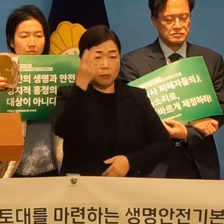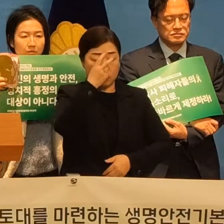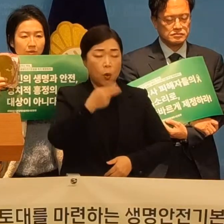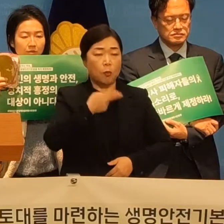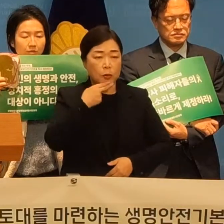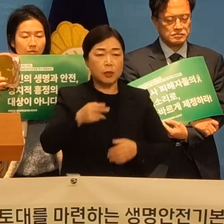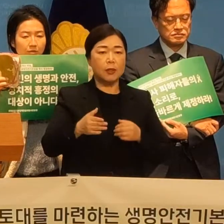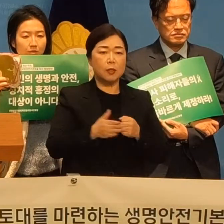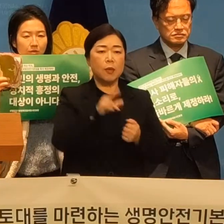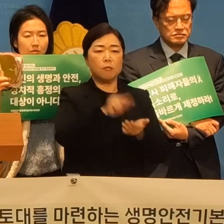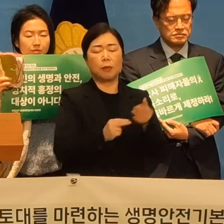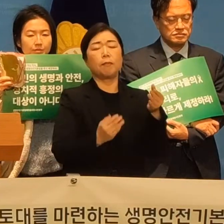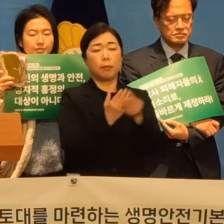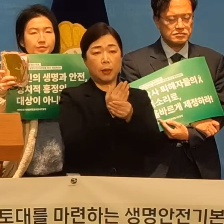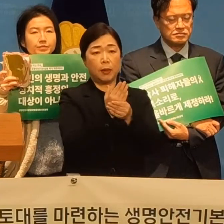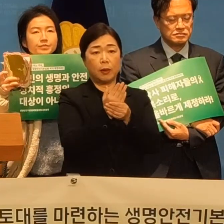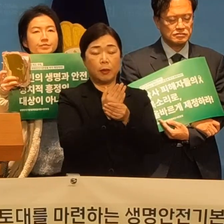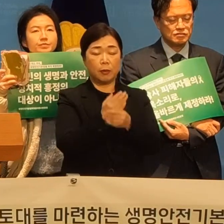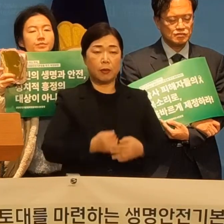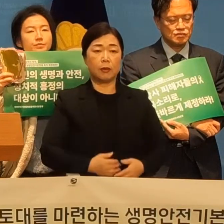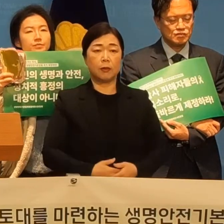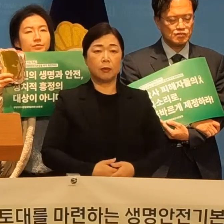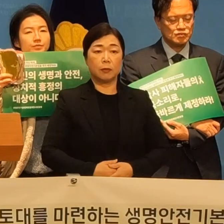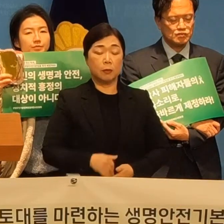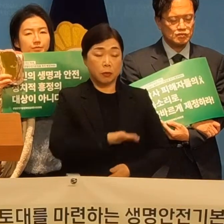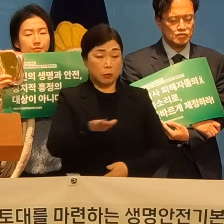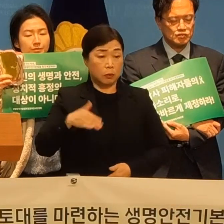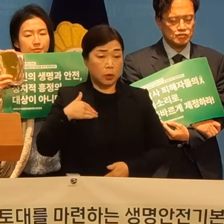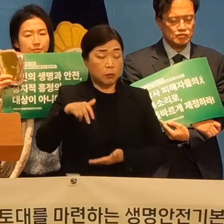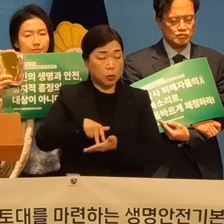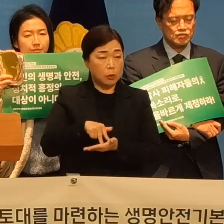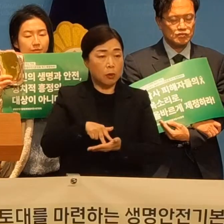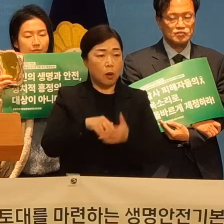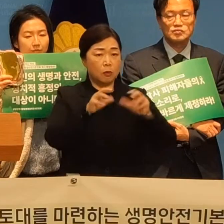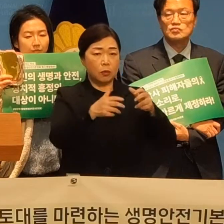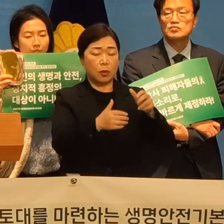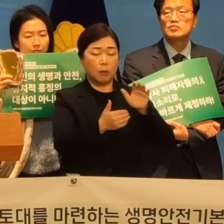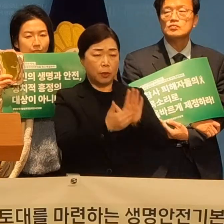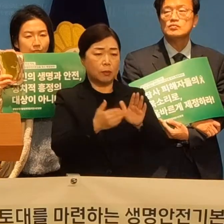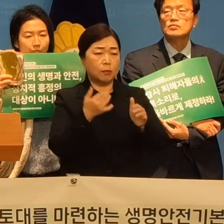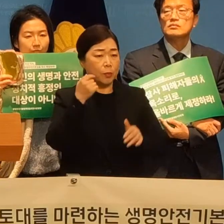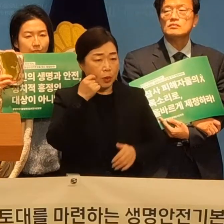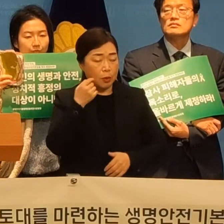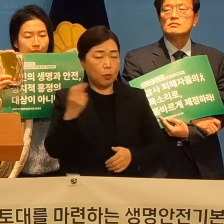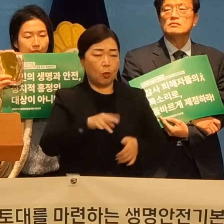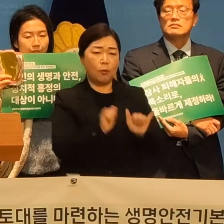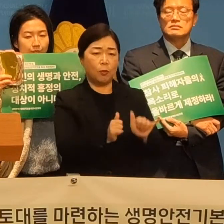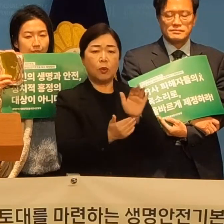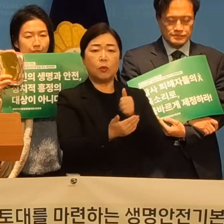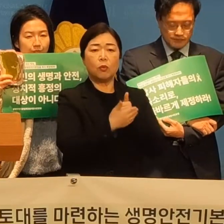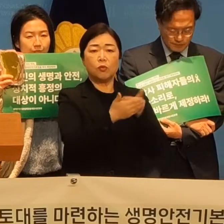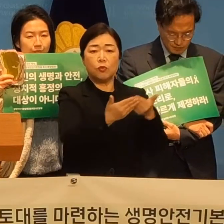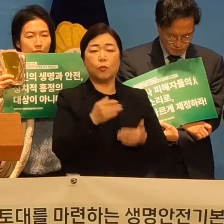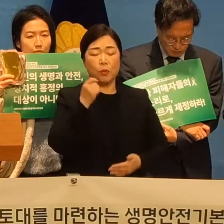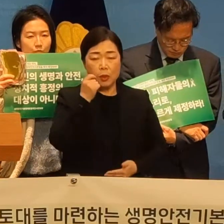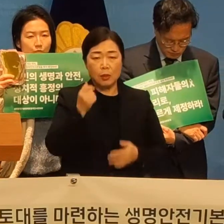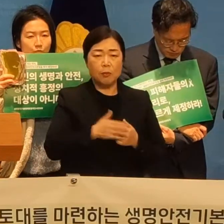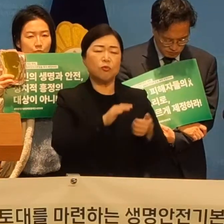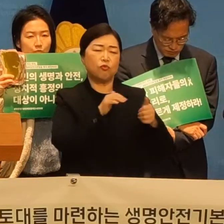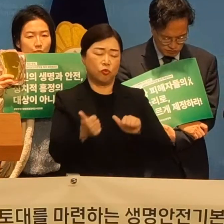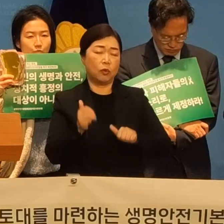점에서 본질적으로 다르지 않습니다. 저희 또한 국가가 막지 않은 죽음 앞에 서 있고 이런 죽음